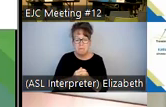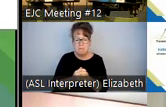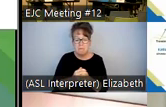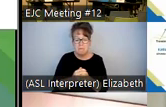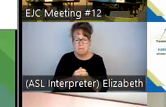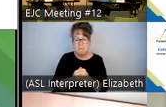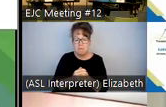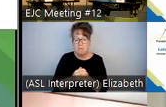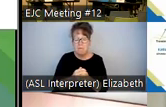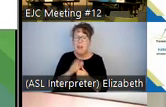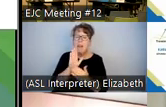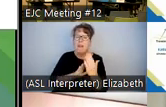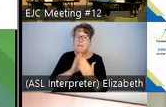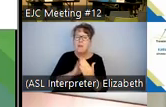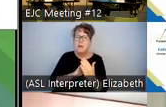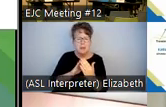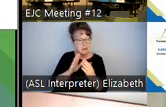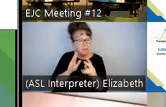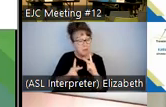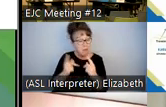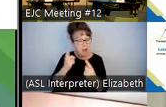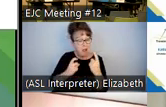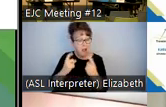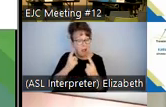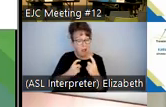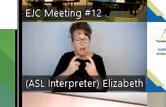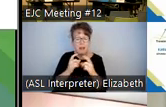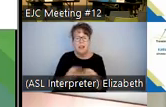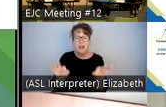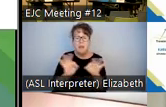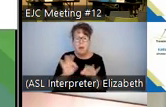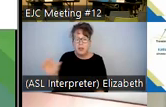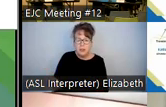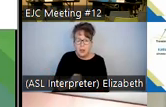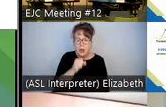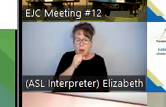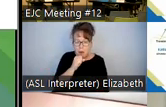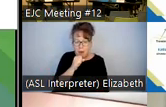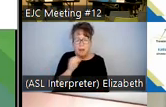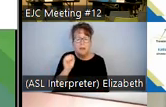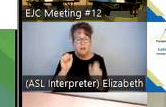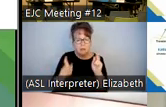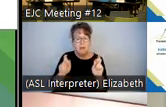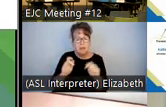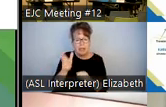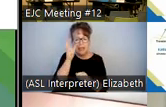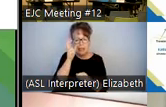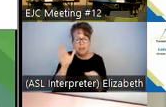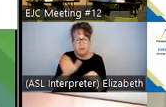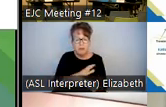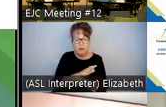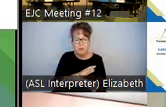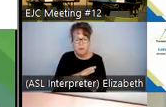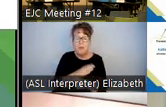sala principal los que están participando en persona por favor se les pide que por favor hablen directo al